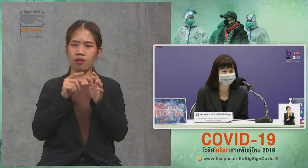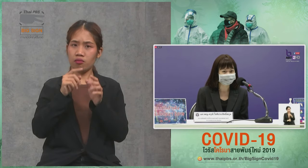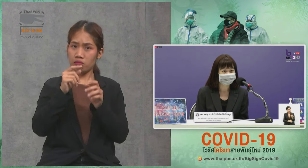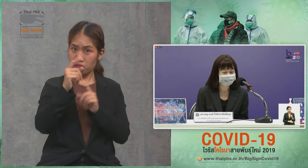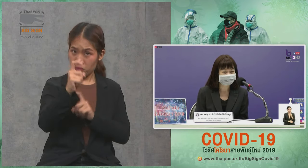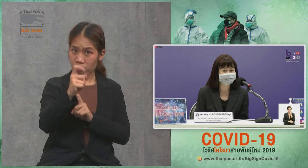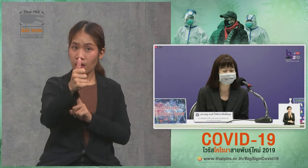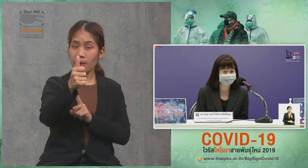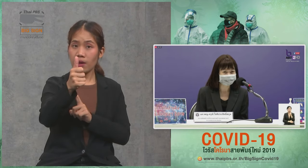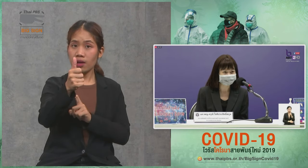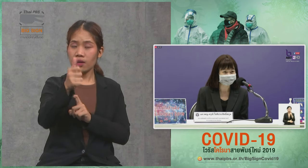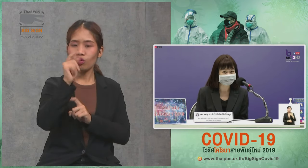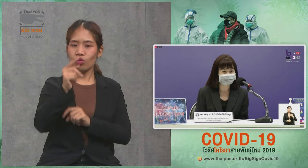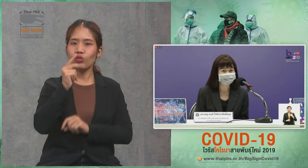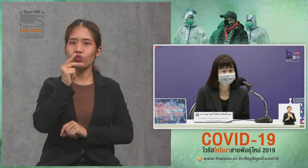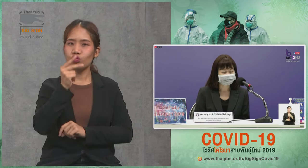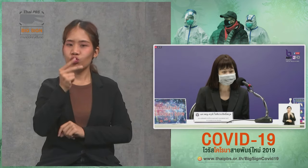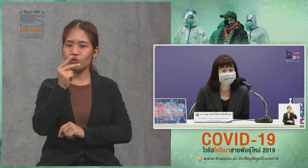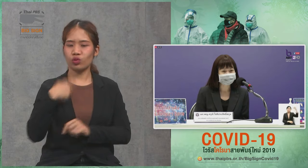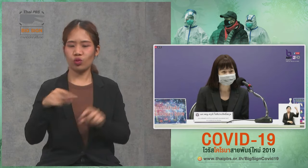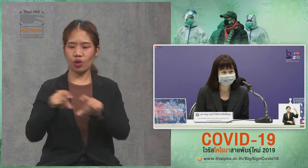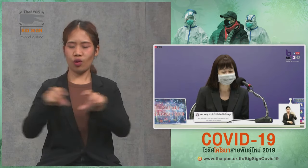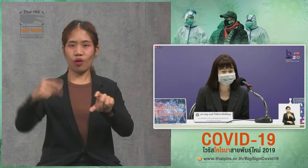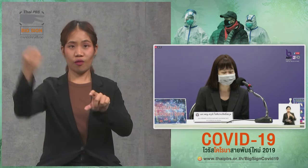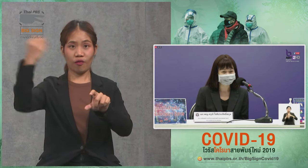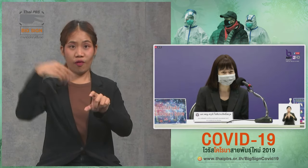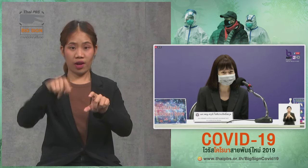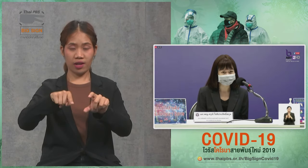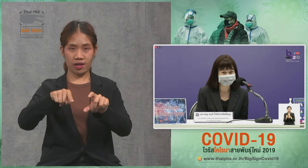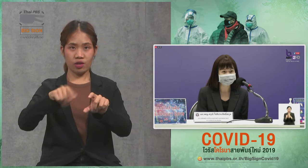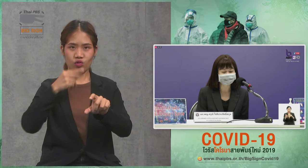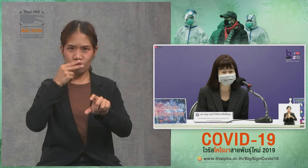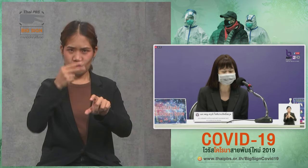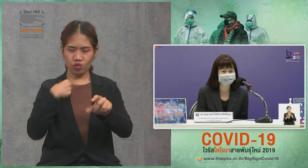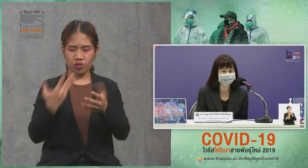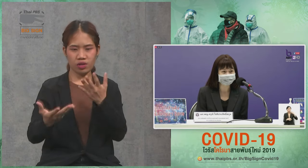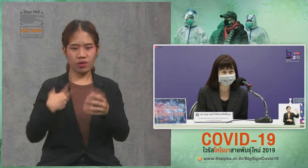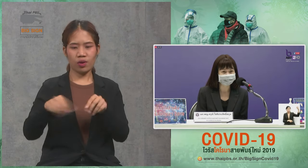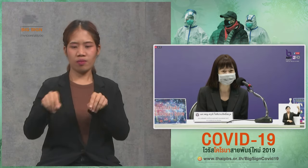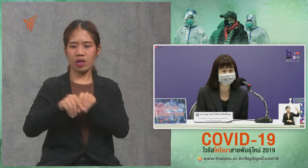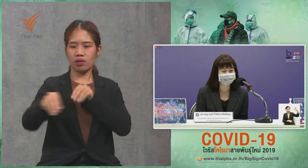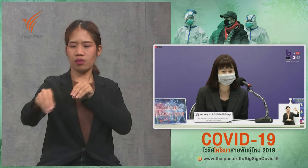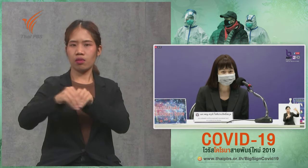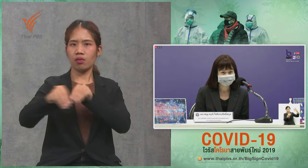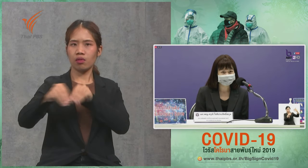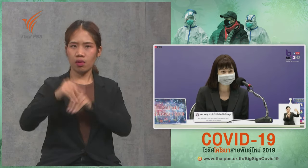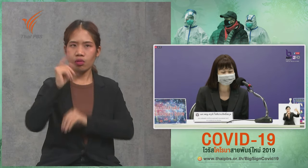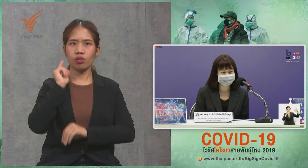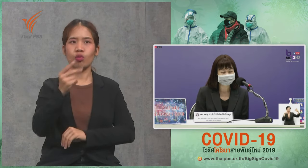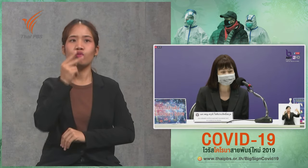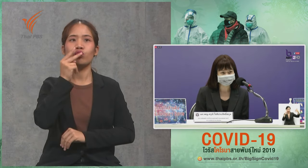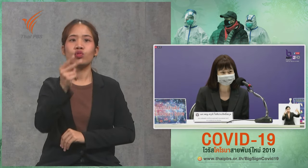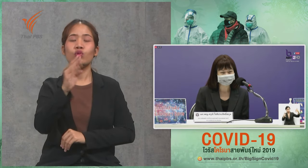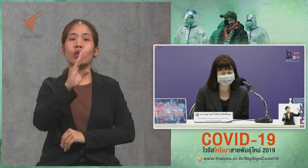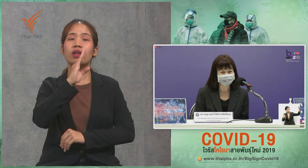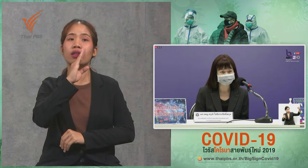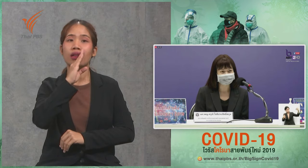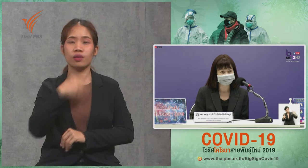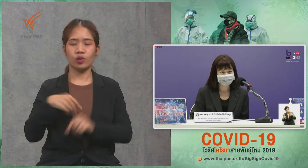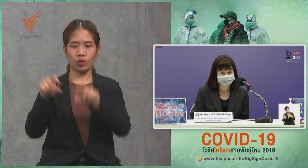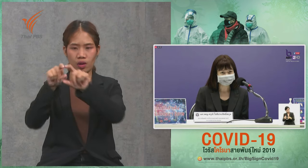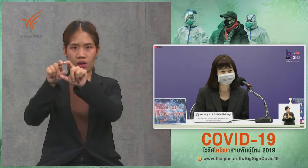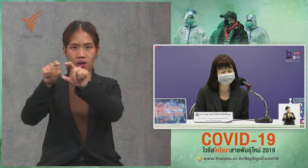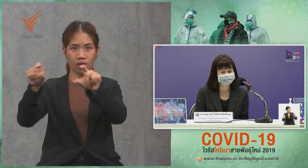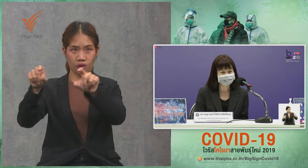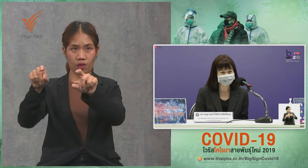ดูความแรงของหลอดไฟระยะห่างจากหลอดไฟเหมือนที่อาจารย์ทยาบอกไปแล้วนะคะว่ายิ่งระยะห่างจากหลอดไฟ